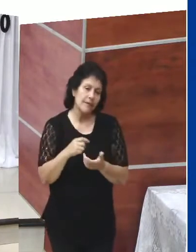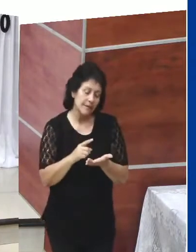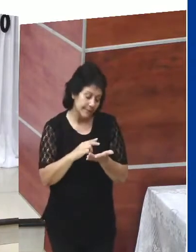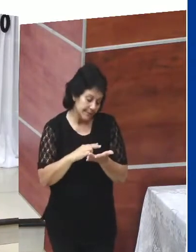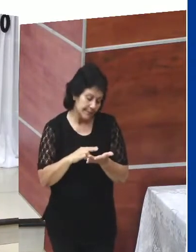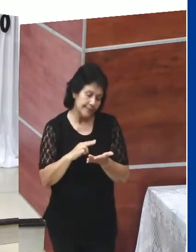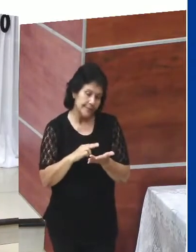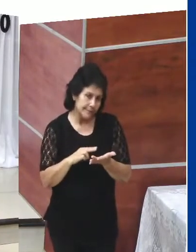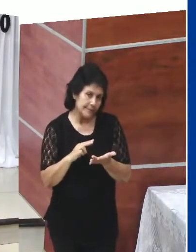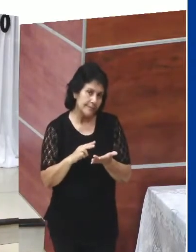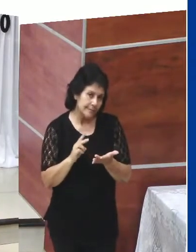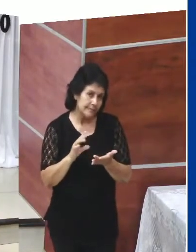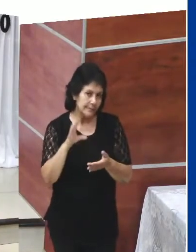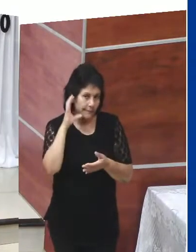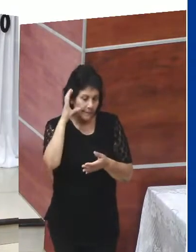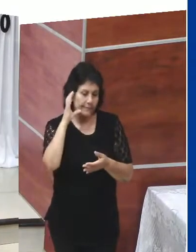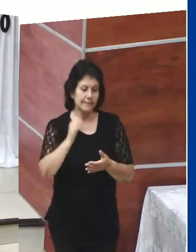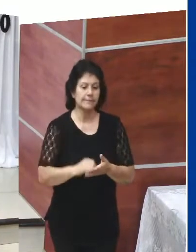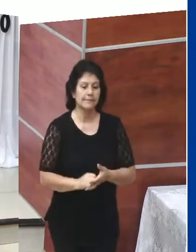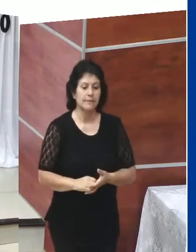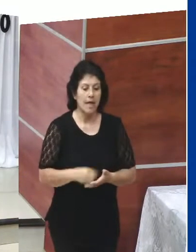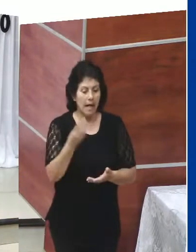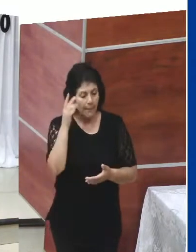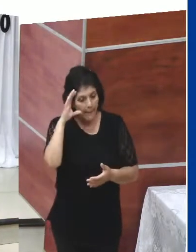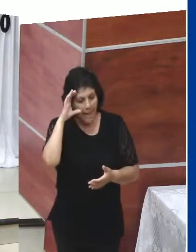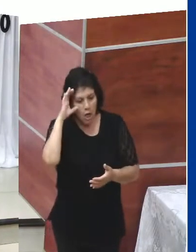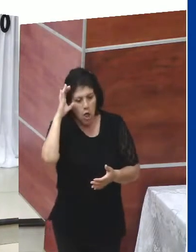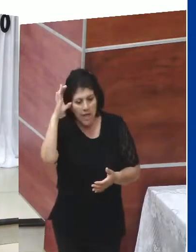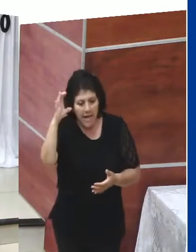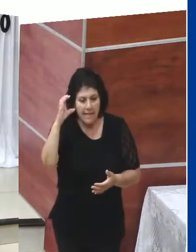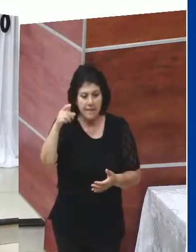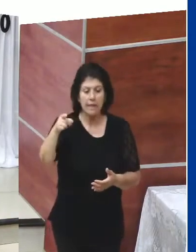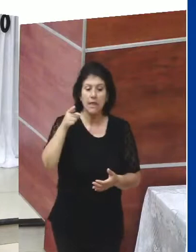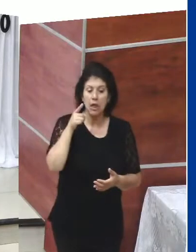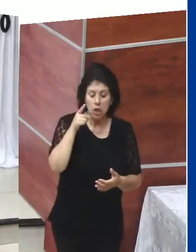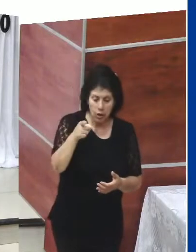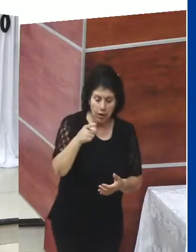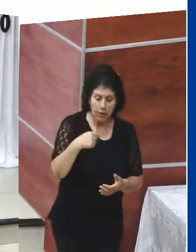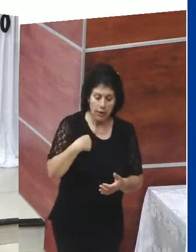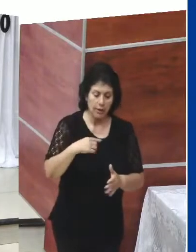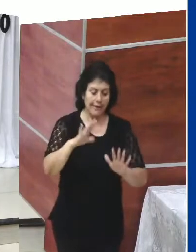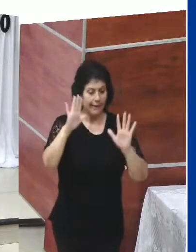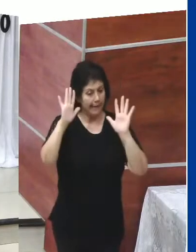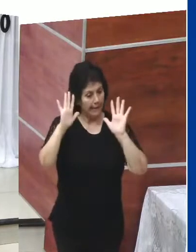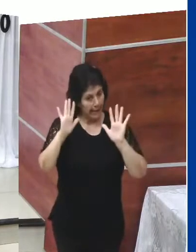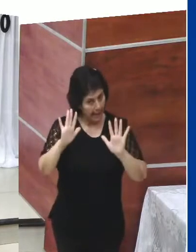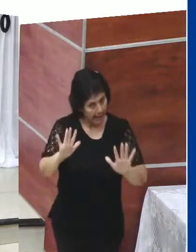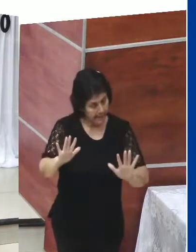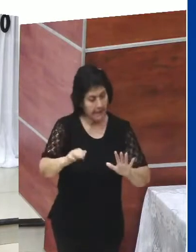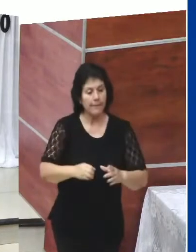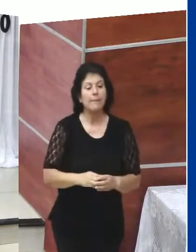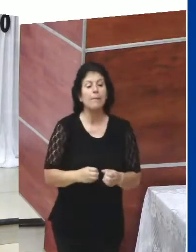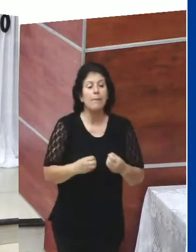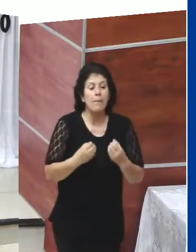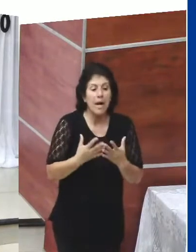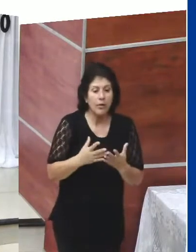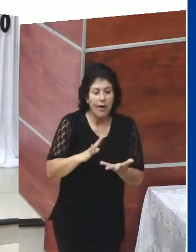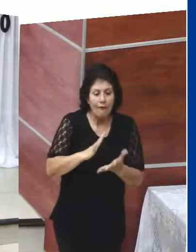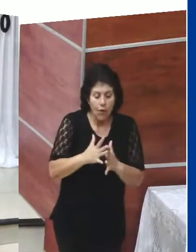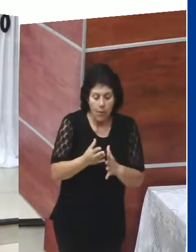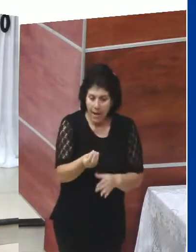la palabra de Dios. Rememorando ese momento en que usted dedicó a detenerse para